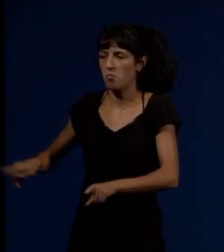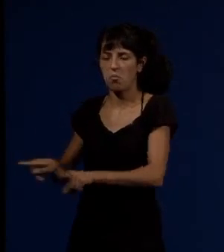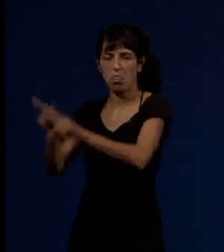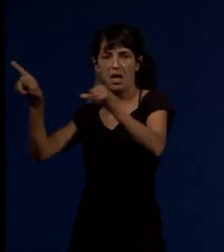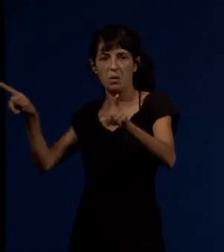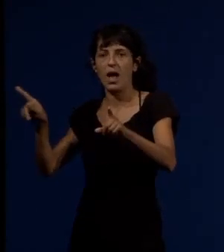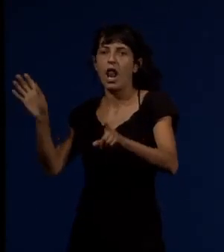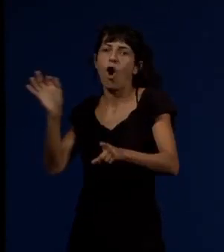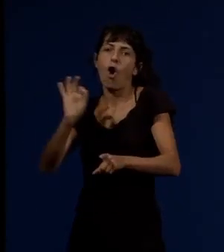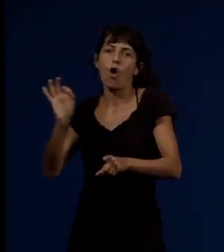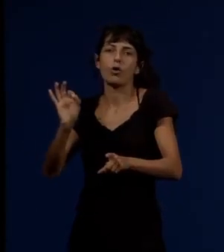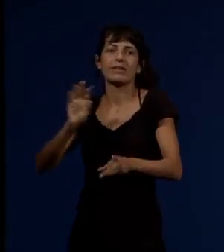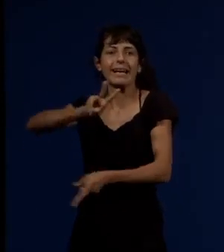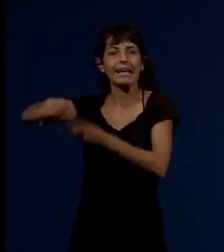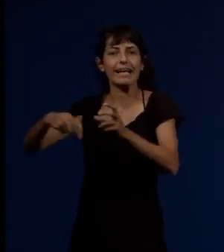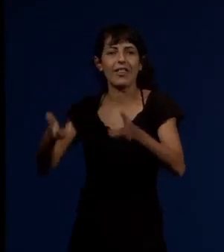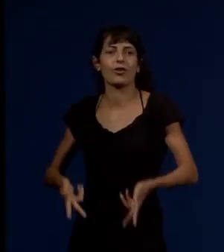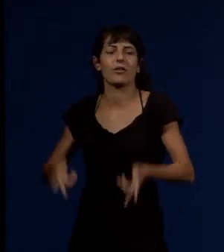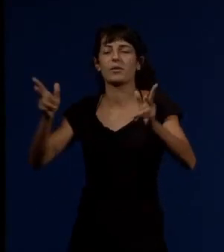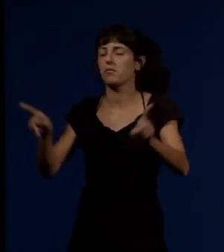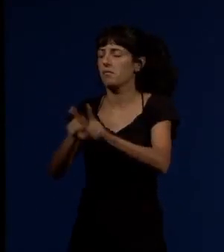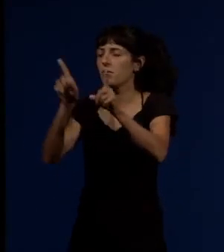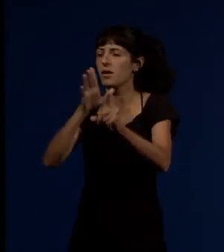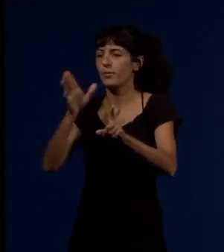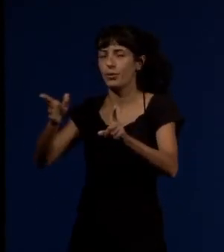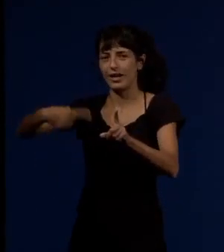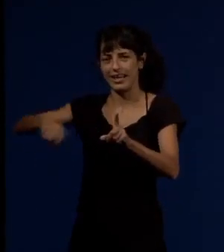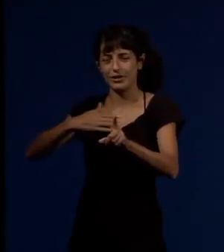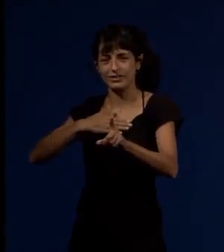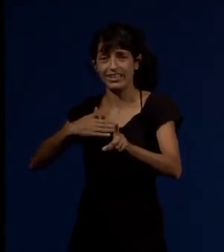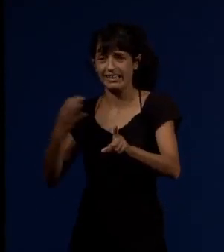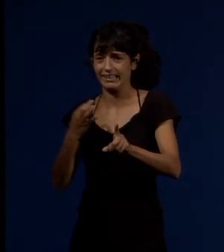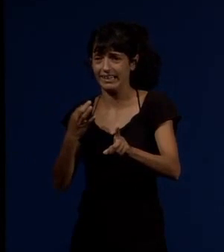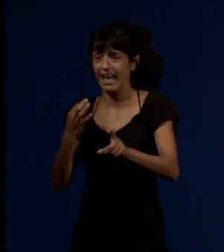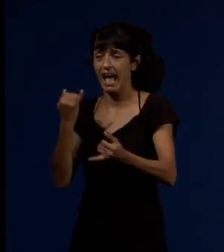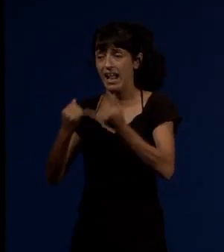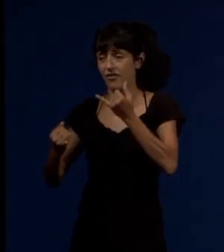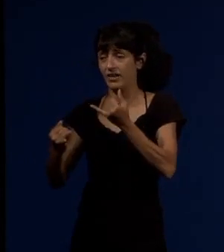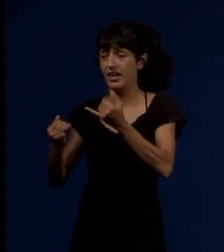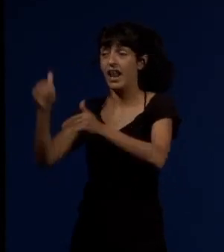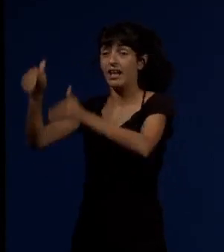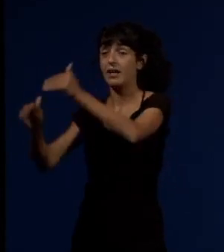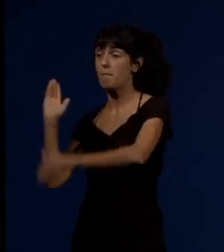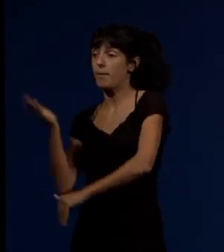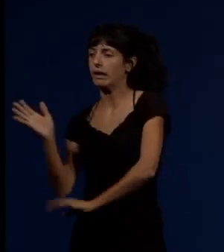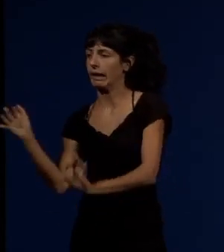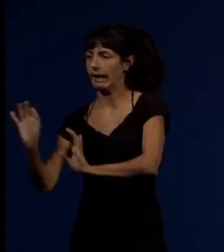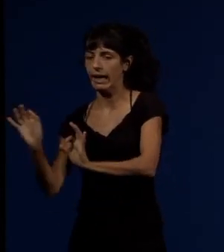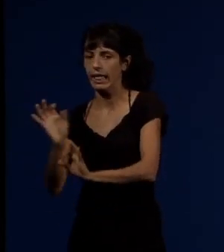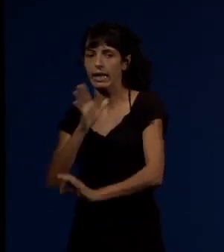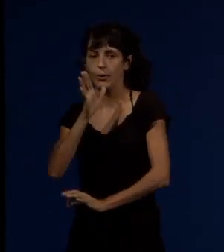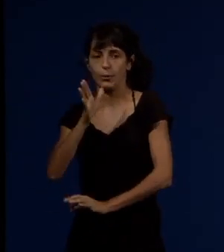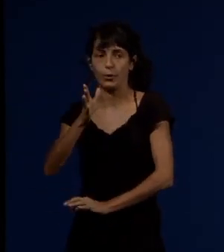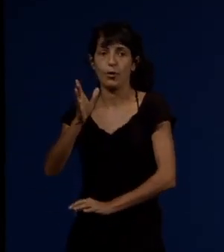rexeneración democrática, non lles importa. O único que queren é que non lles afecte nos resultados electorais. E este